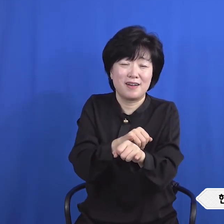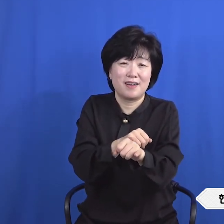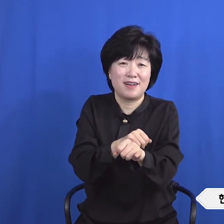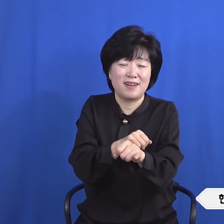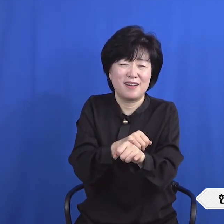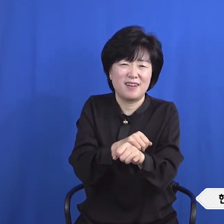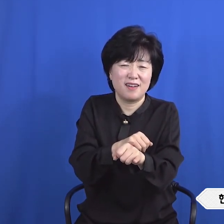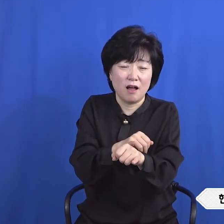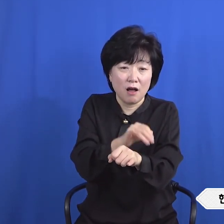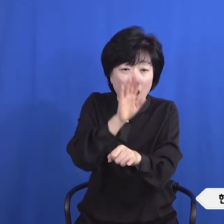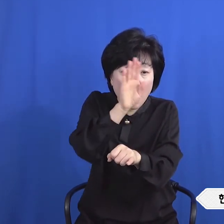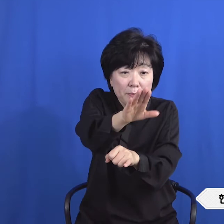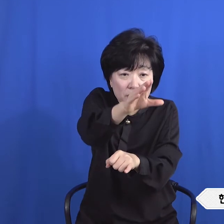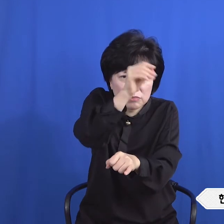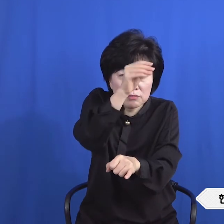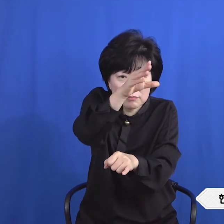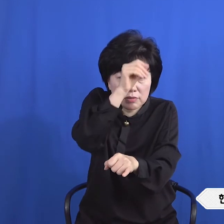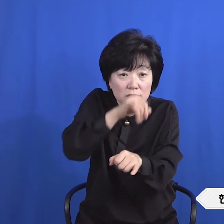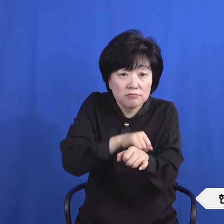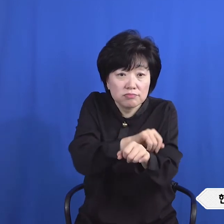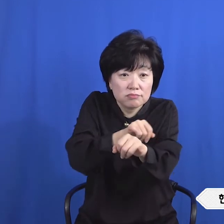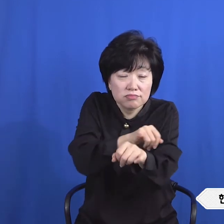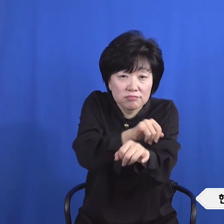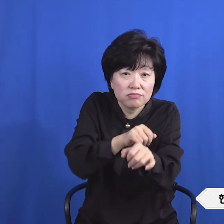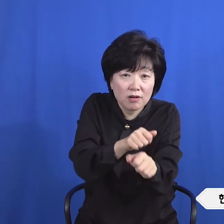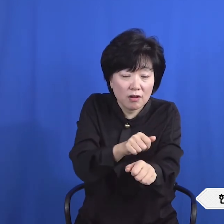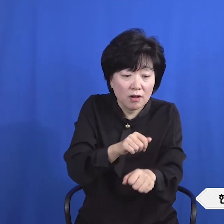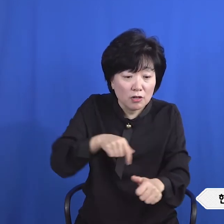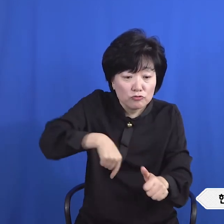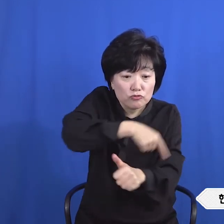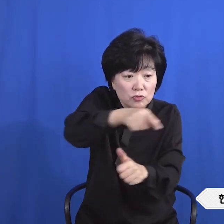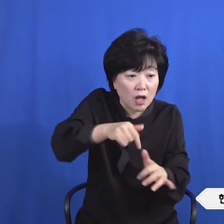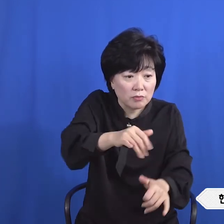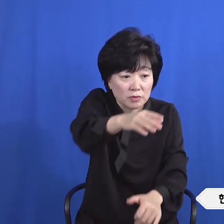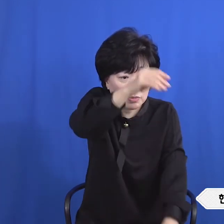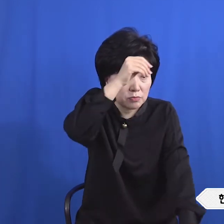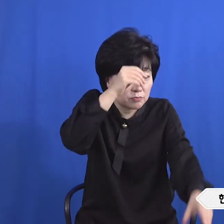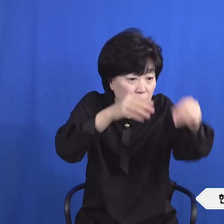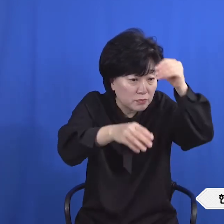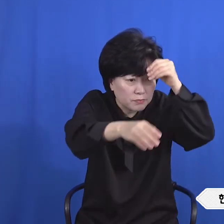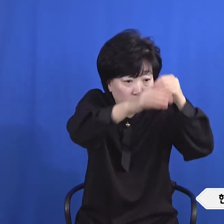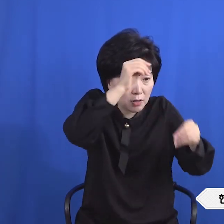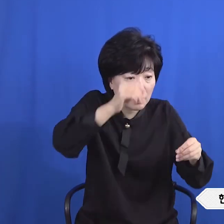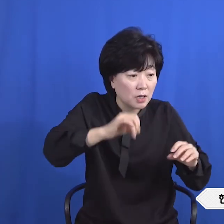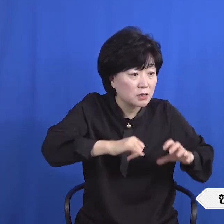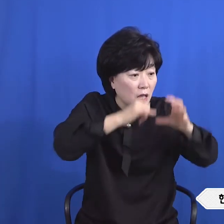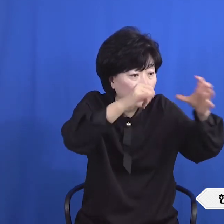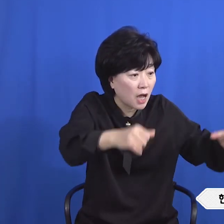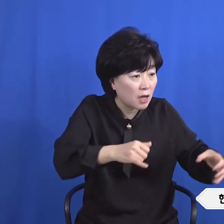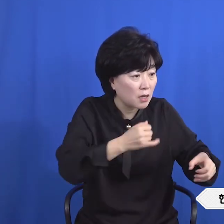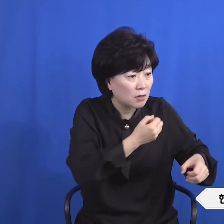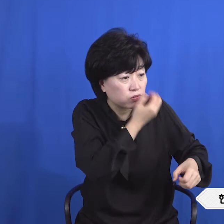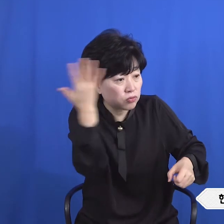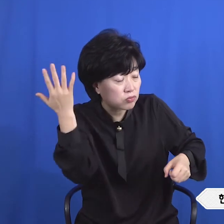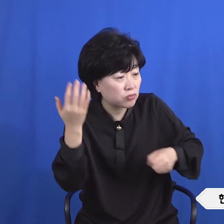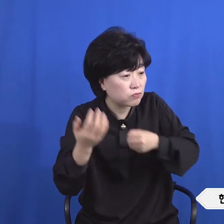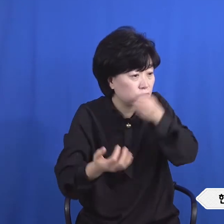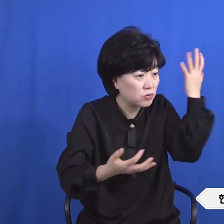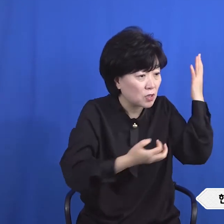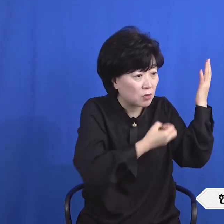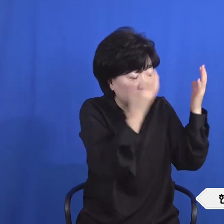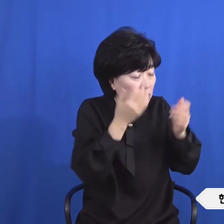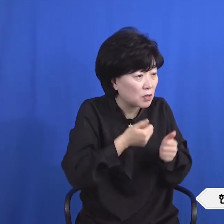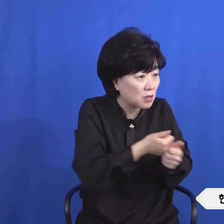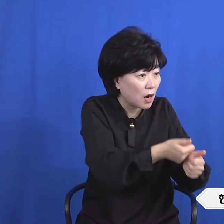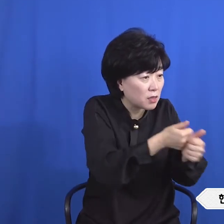그런 식으로 사는 사람들이 많습니다. 주위 사람들 하는 대로, 세상이 가는 대로 그렇게 따라갑니다.